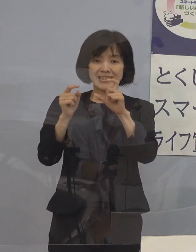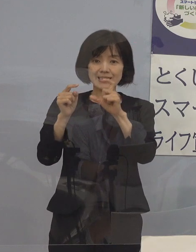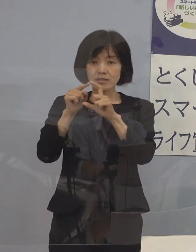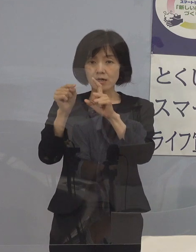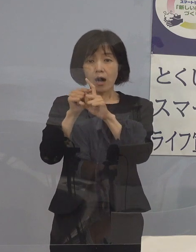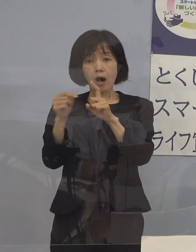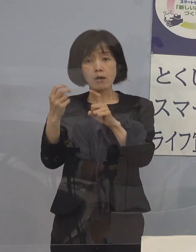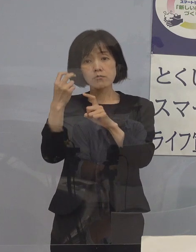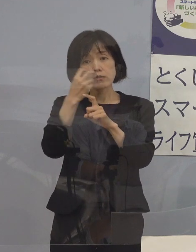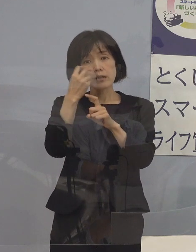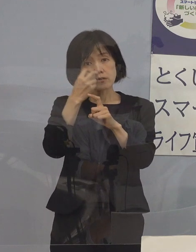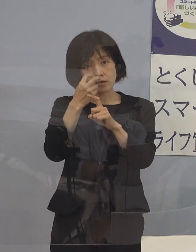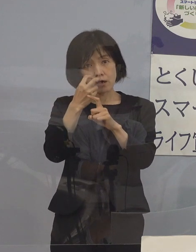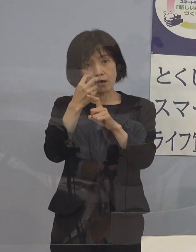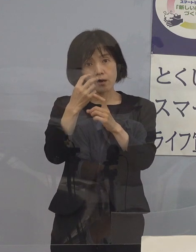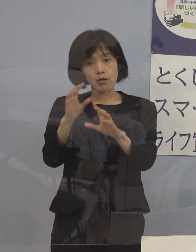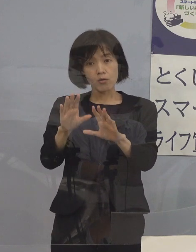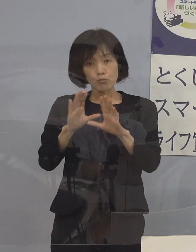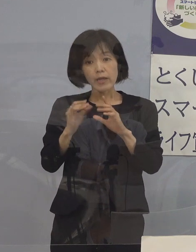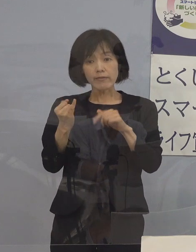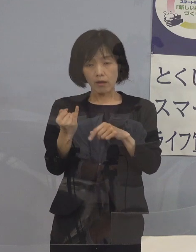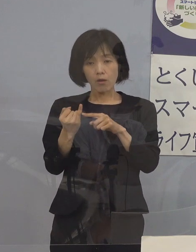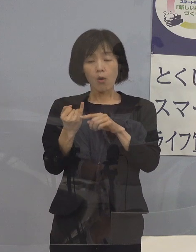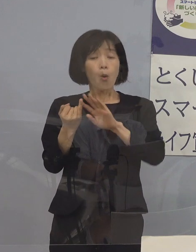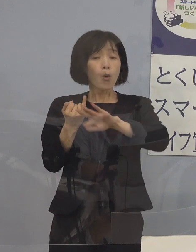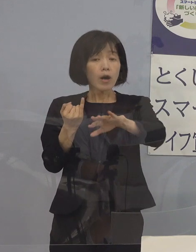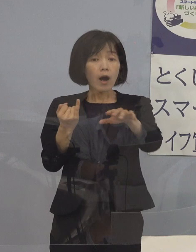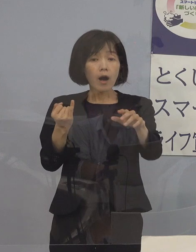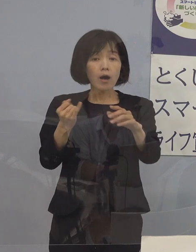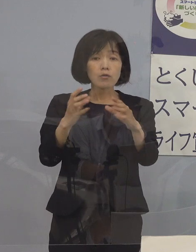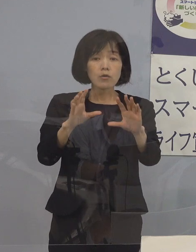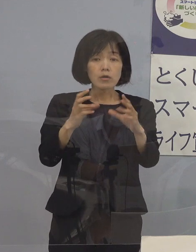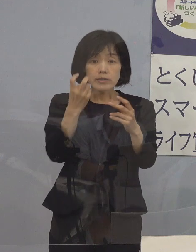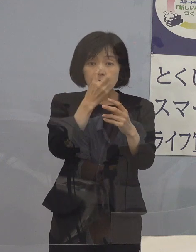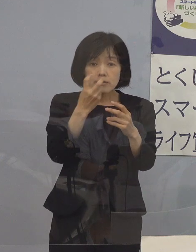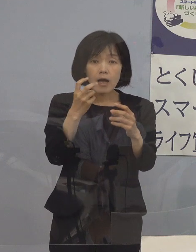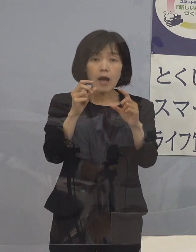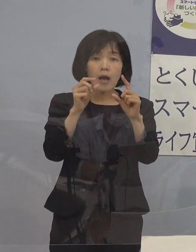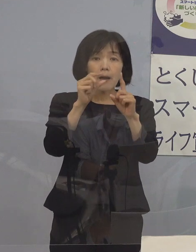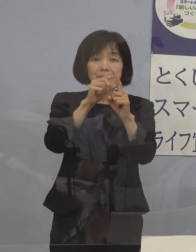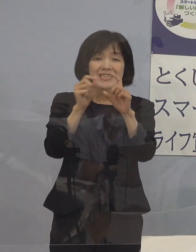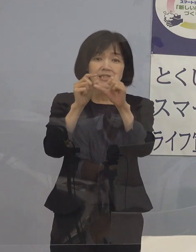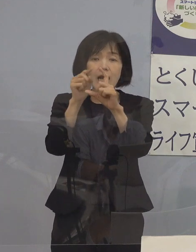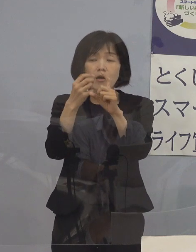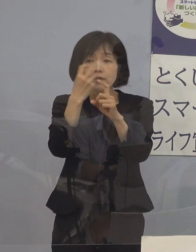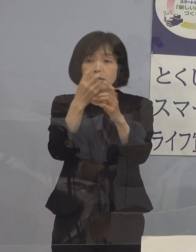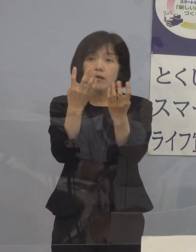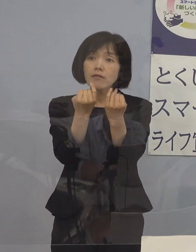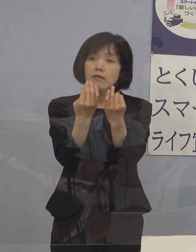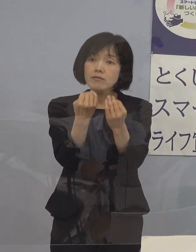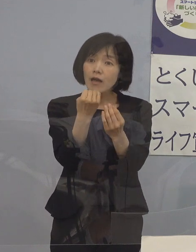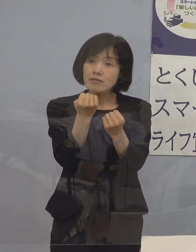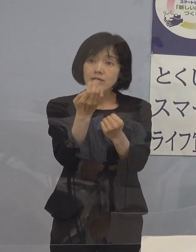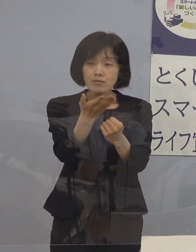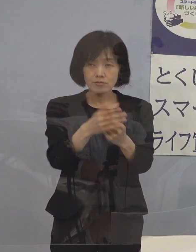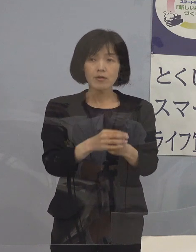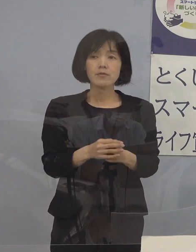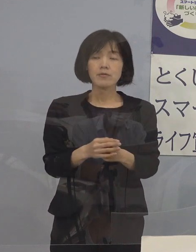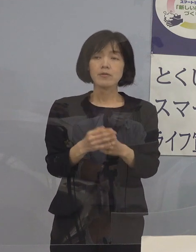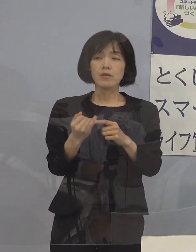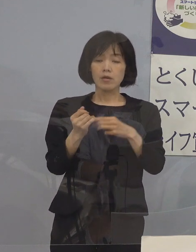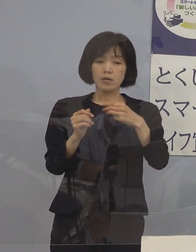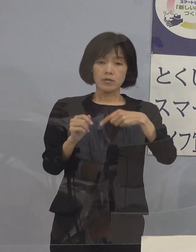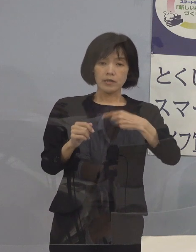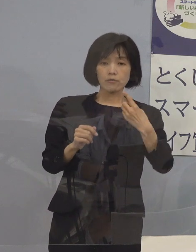られると思うんですけど、何人ぐらい受けられているのかという の。はい、まず104例目の方、発症、まあ、症状が出たのが8